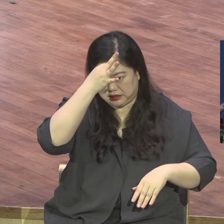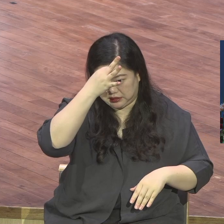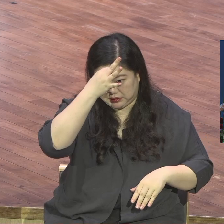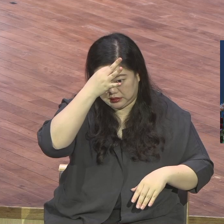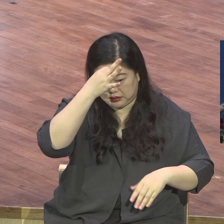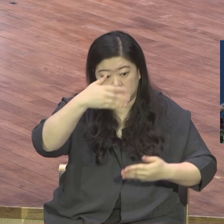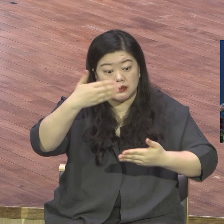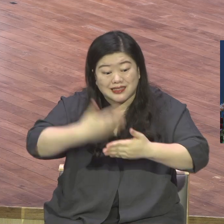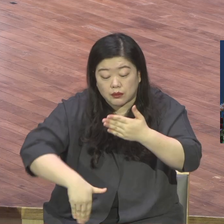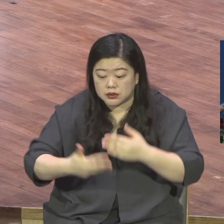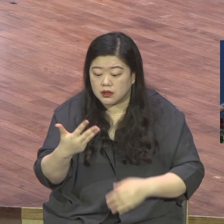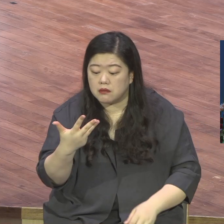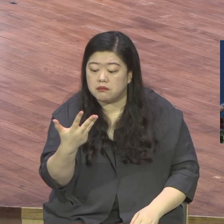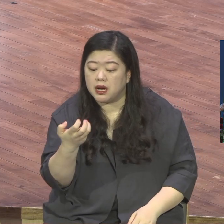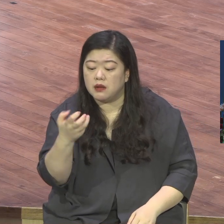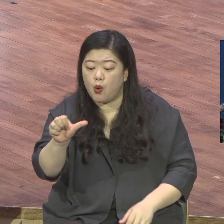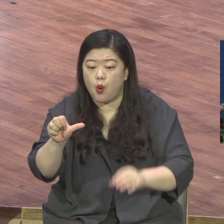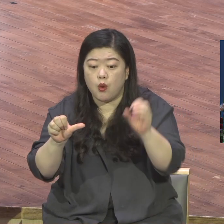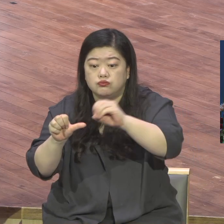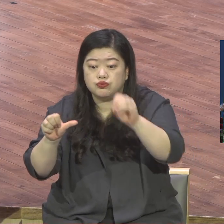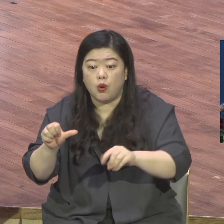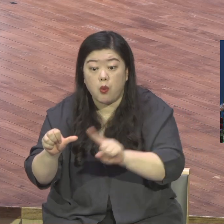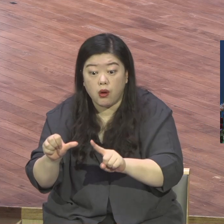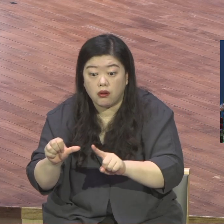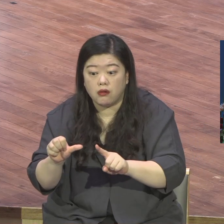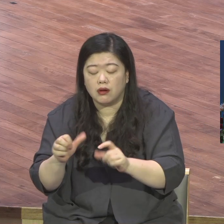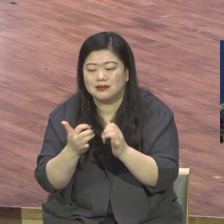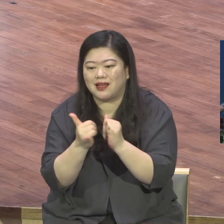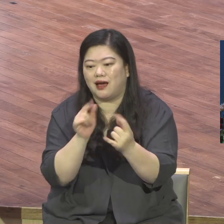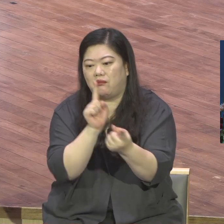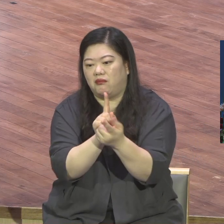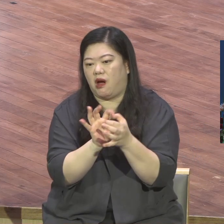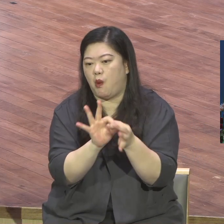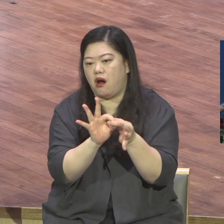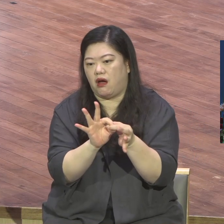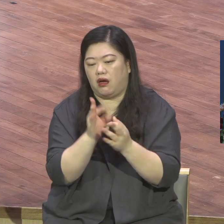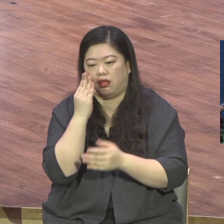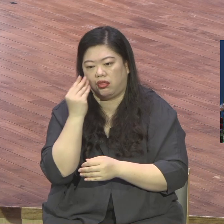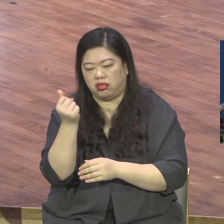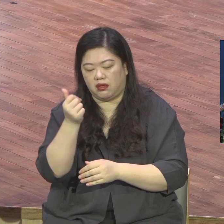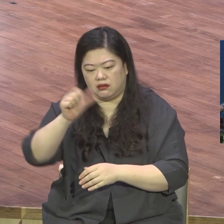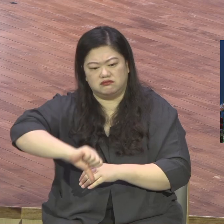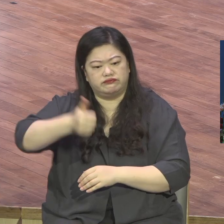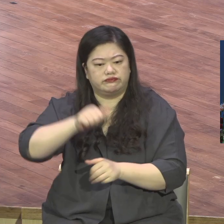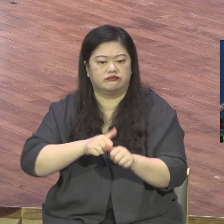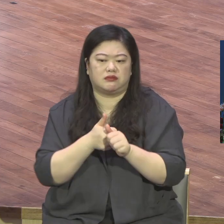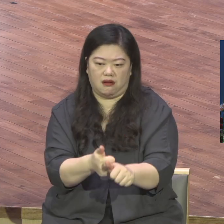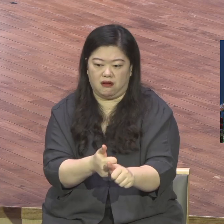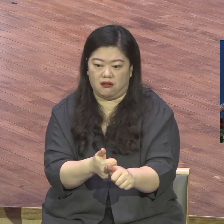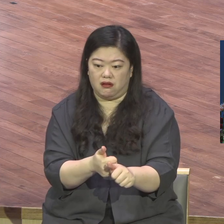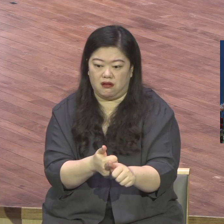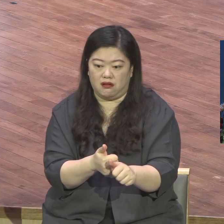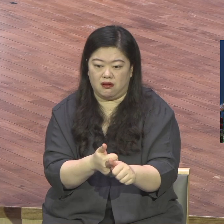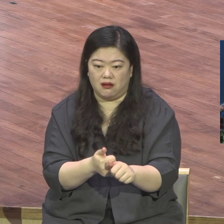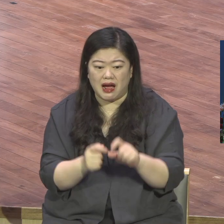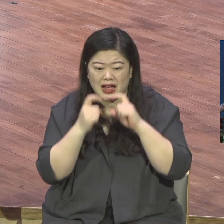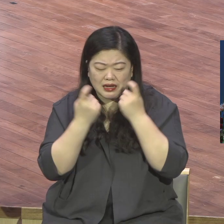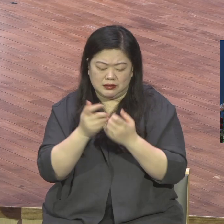아무리 세상적인 실력을 갖추고 아무리 공부를 많이 하고 아무리 능력이 있다 할지라도 그건 15%밖에 안